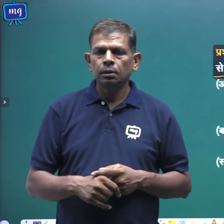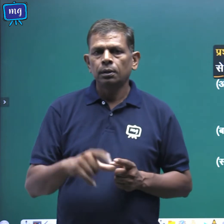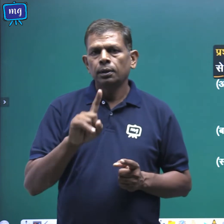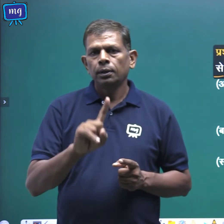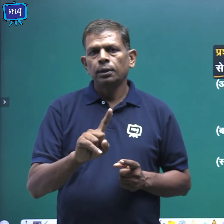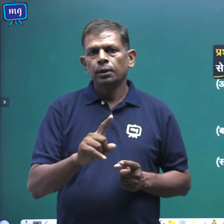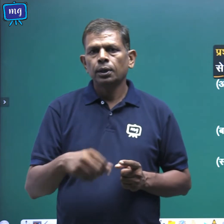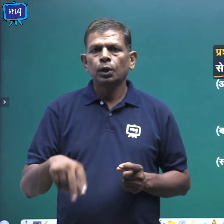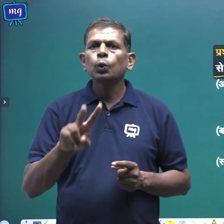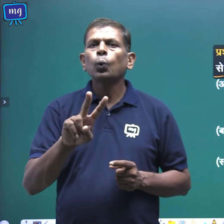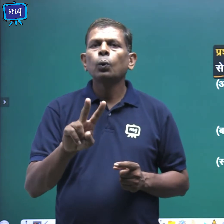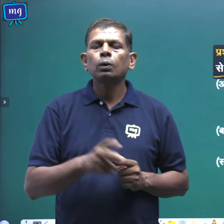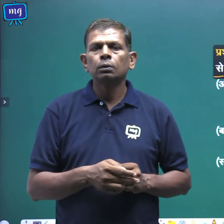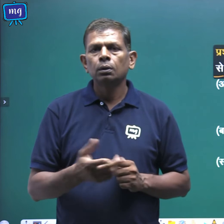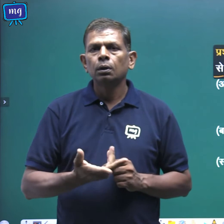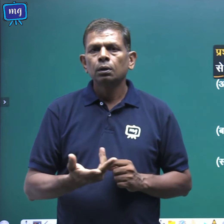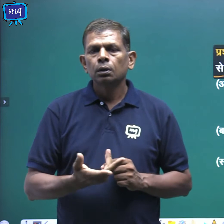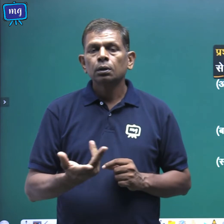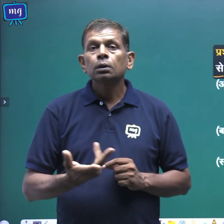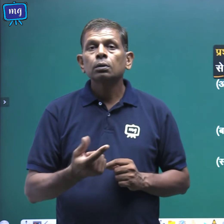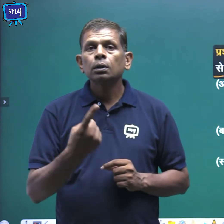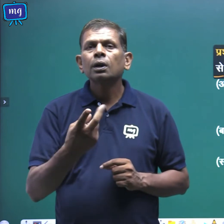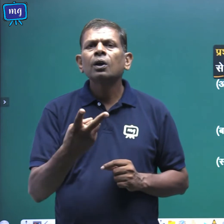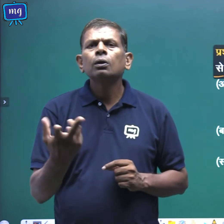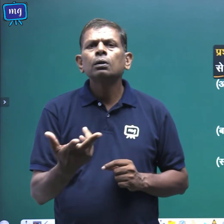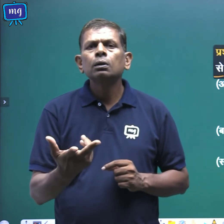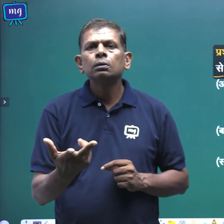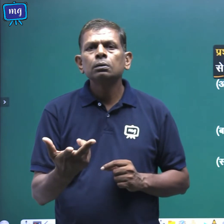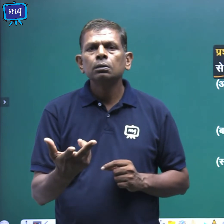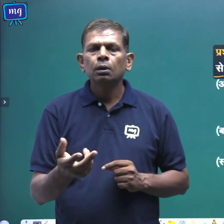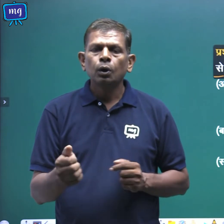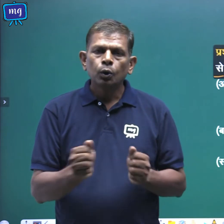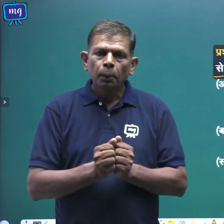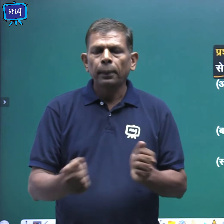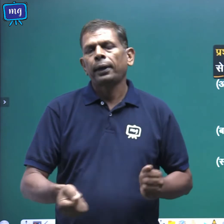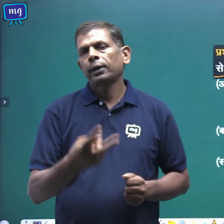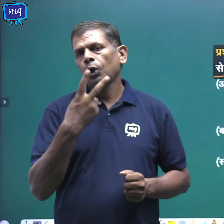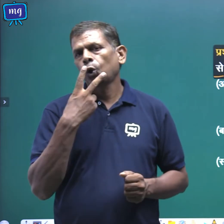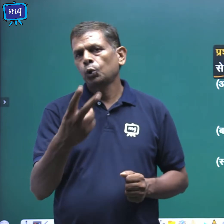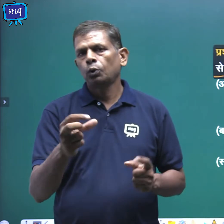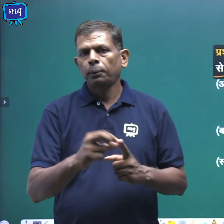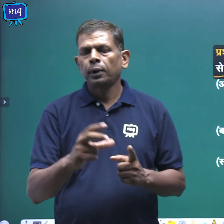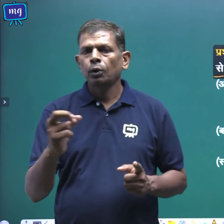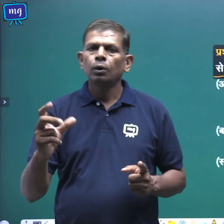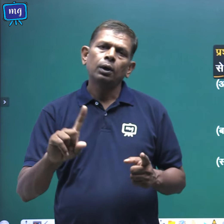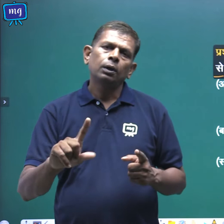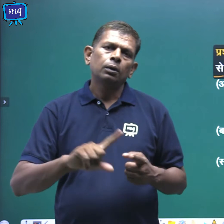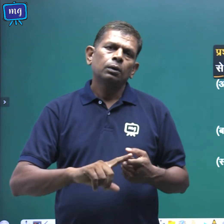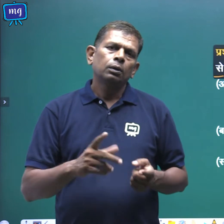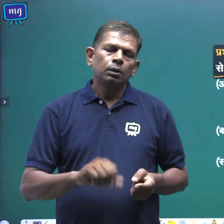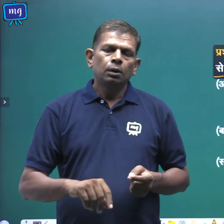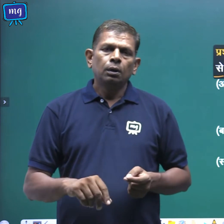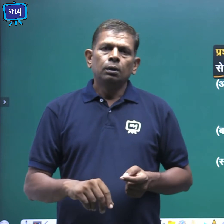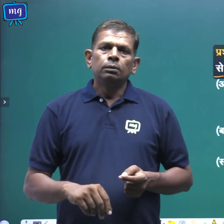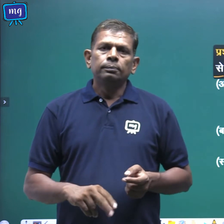1 या 2? कितने होते हैं बच्चों? चुंबक के 2 ध्रुव होते हैं, उत्तरी